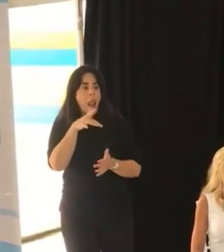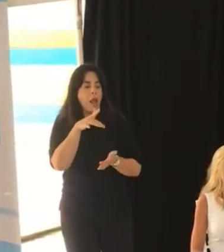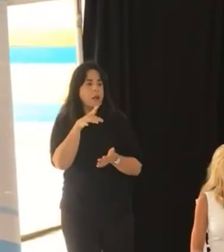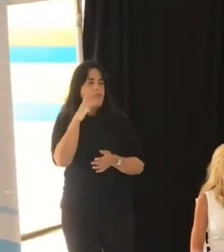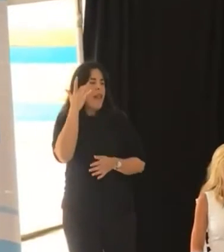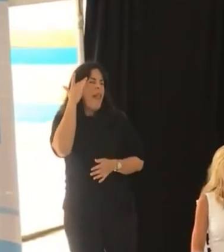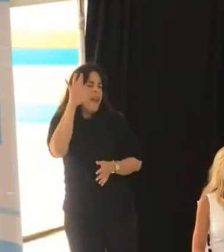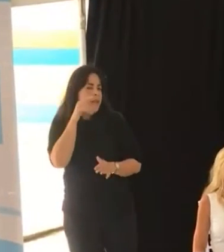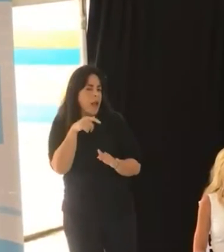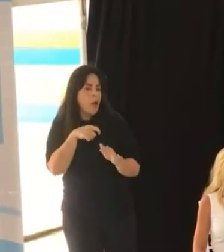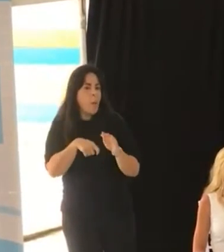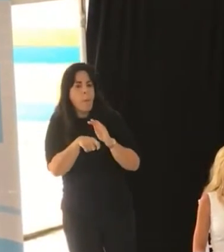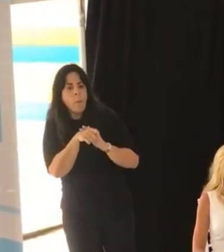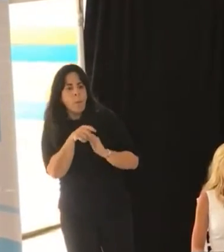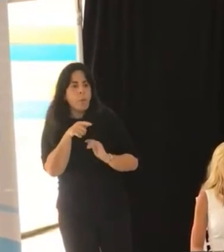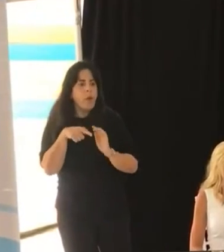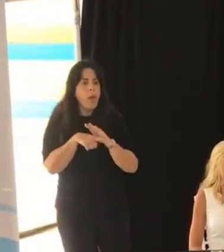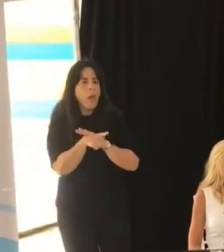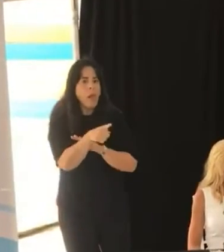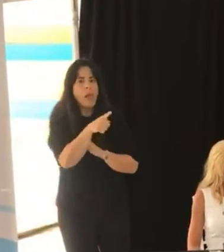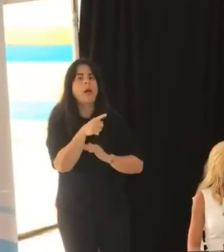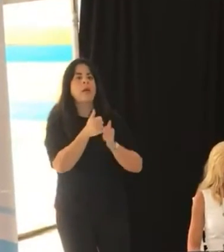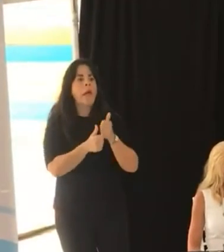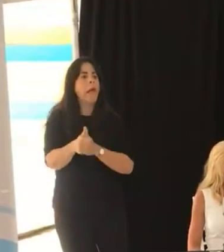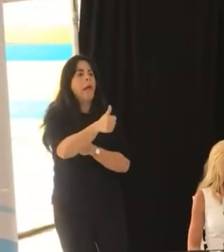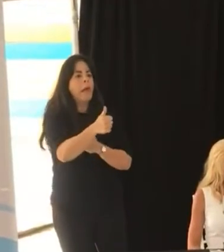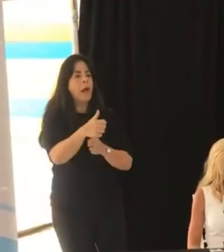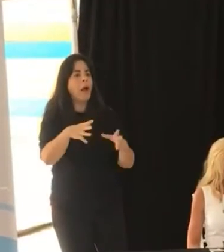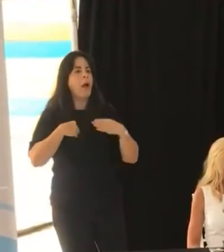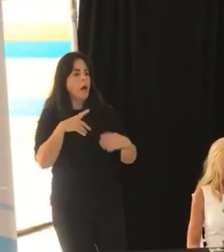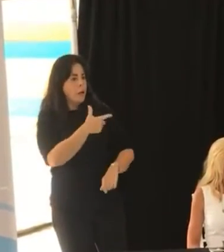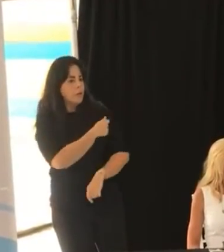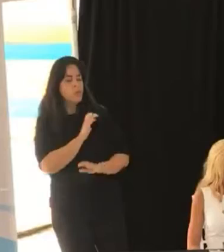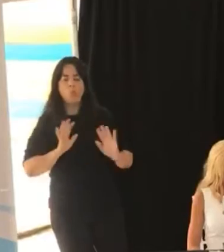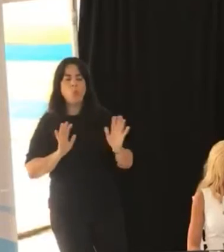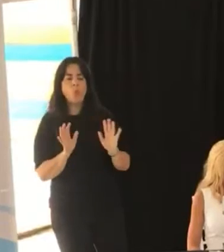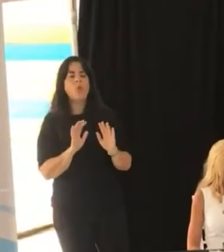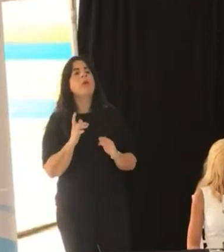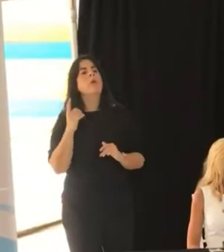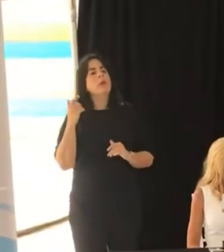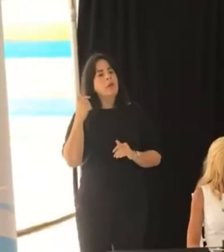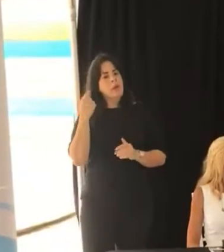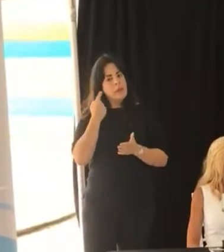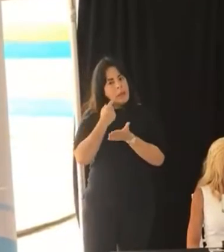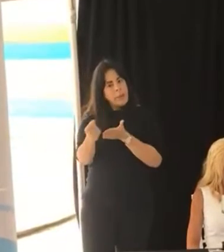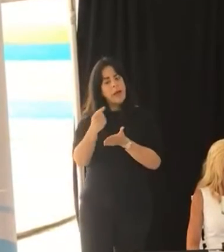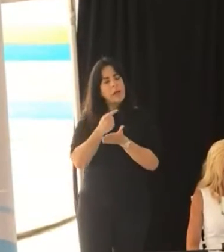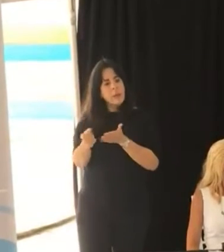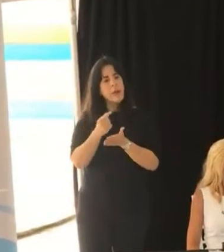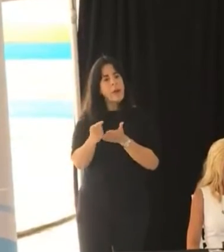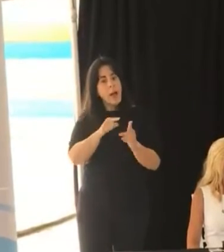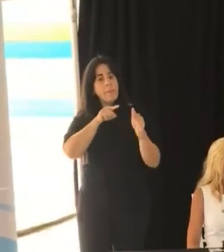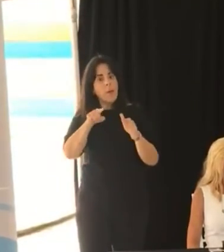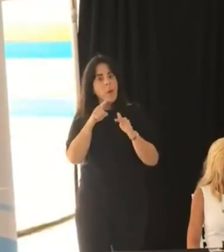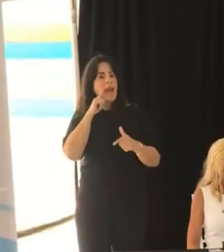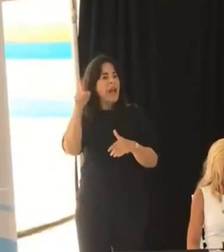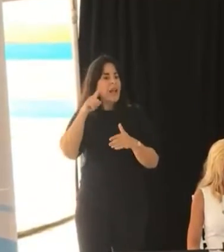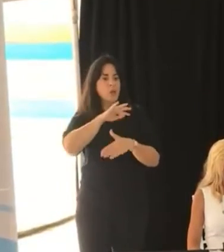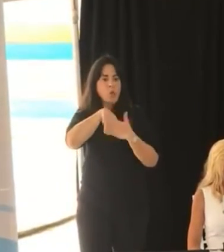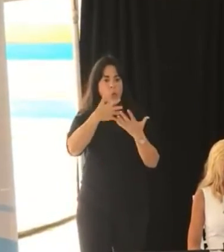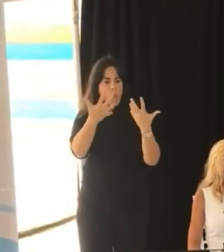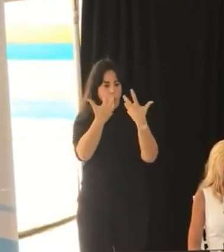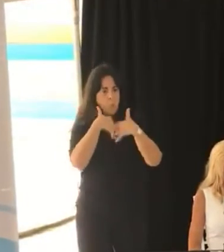Este descuadre viene desde hace mucho tiempo. Y nosotros vamos a ir todas las semanas mitigando ese descuadre para que reciban esas